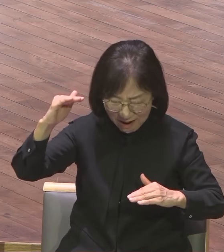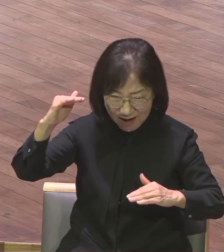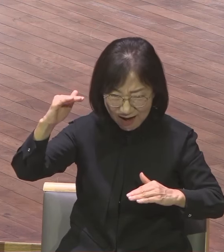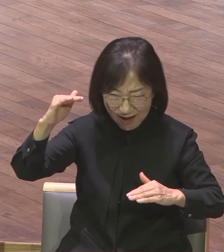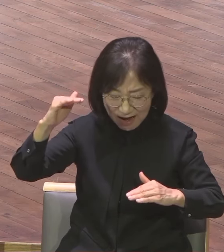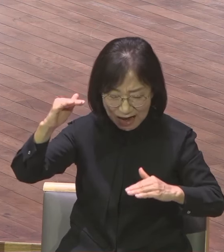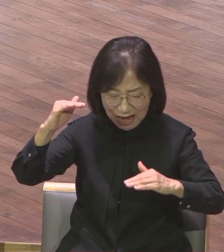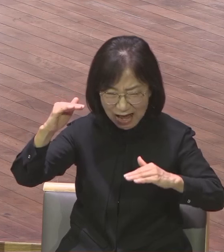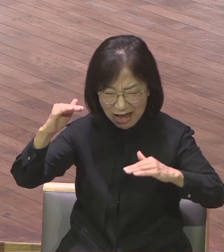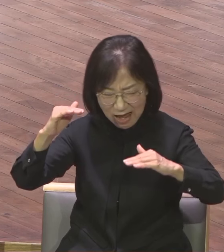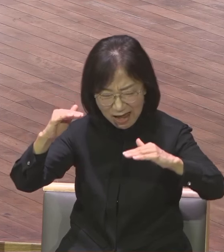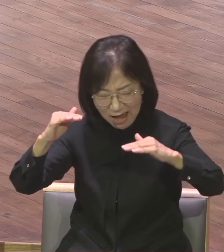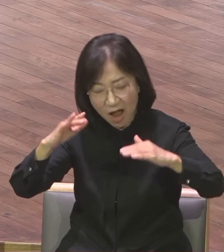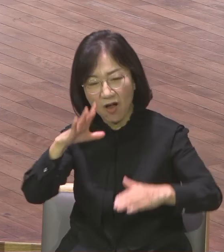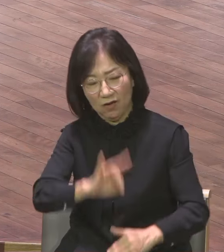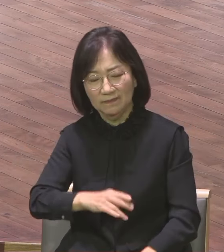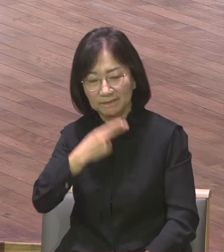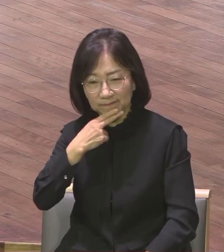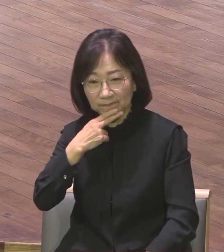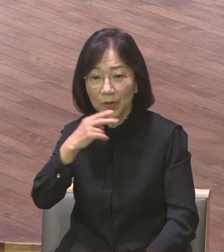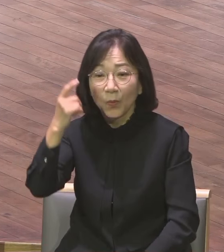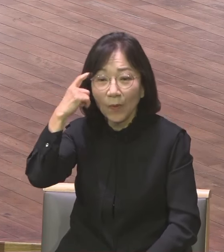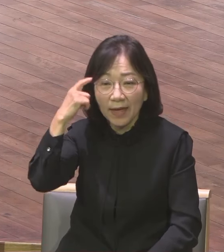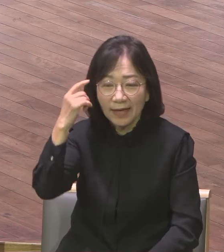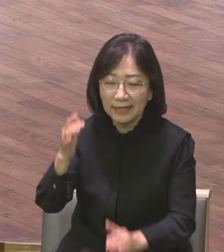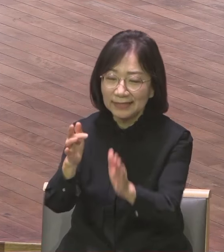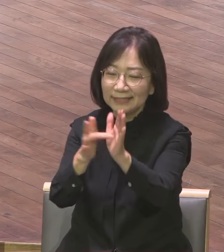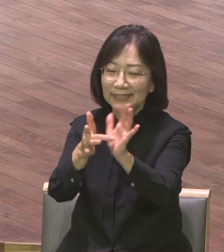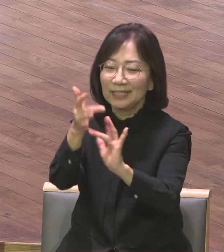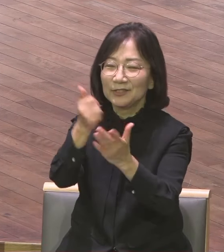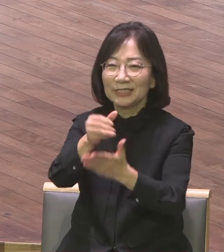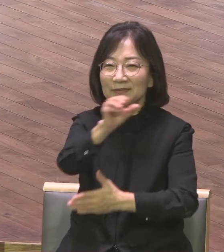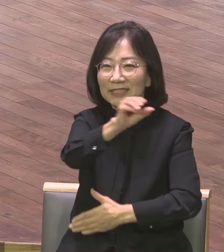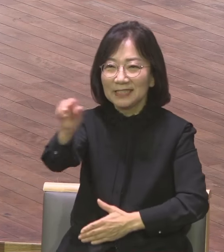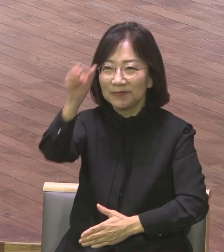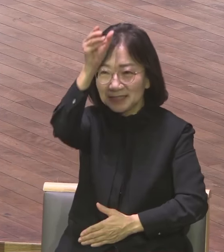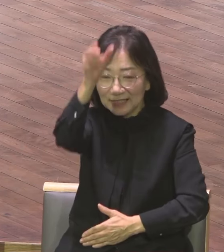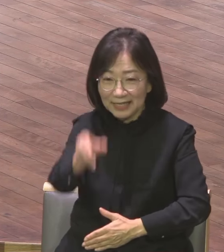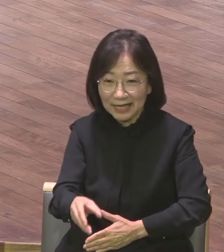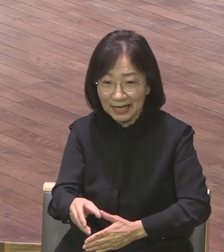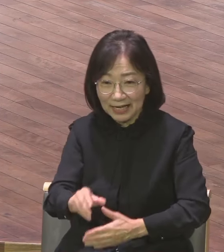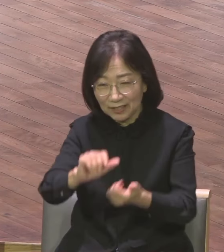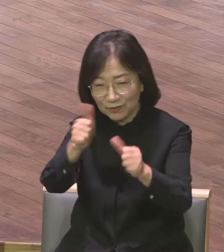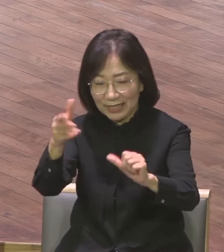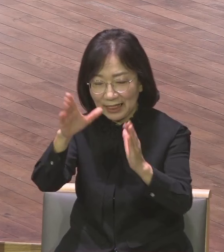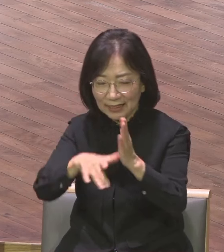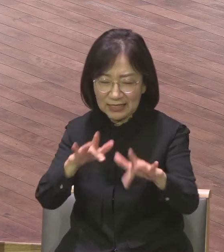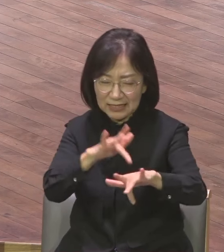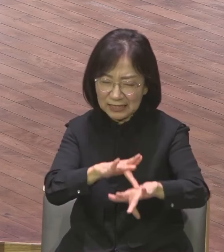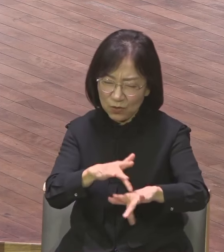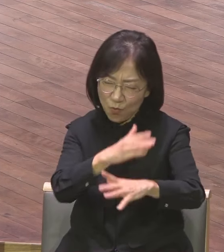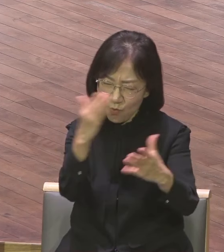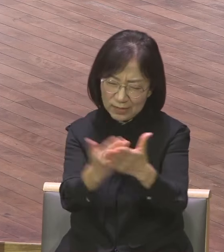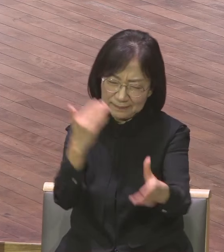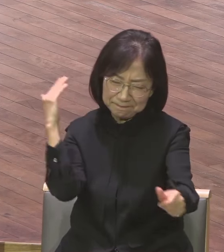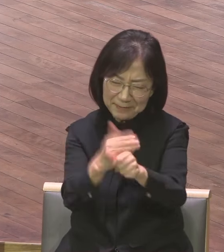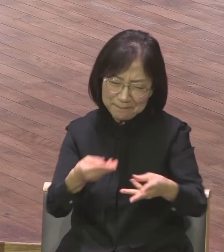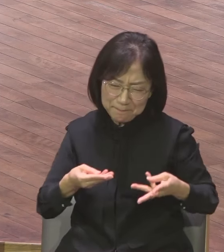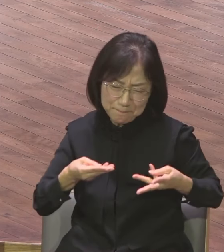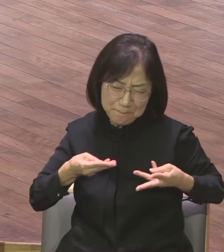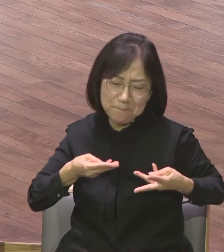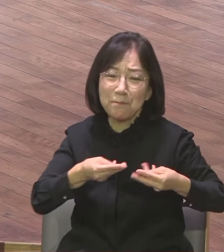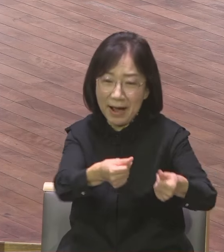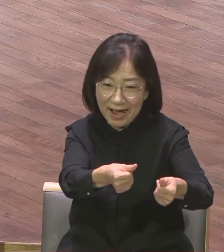이 사단을 십자가에서 완전히 꺾어버리셨기 때문입니다. 그렇죠. 여러분 어려움 오고 염려